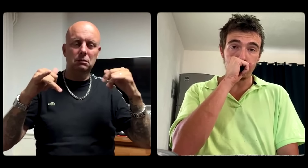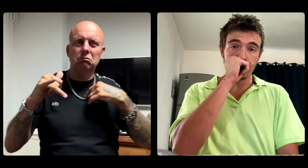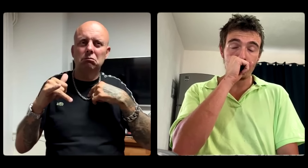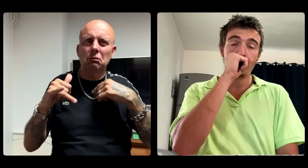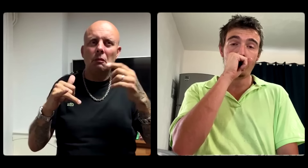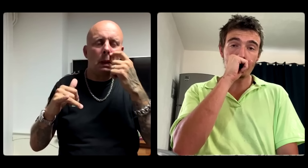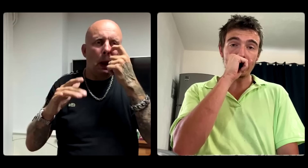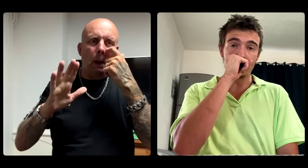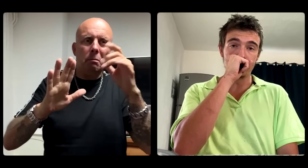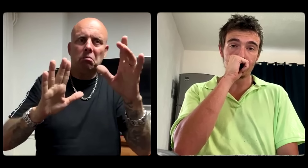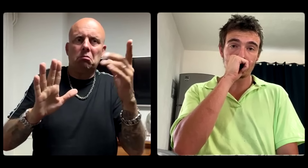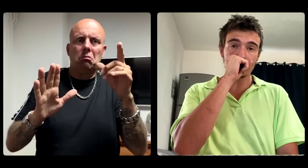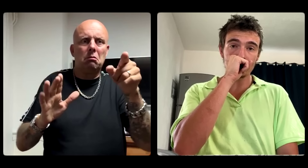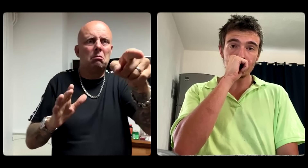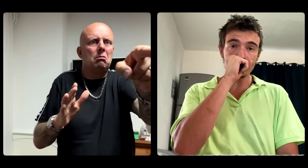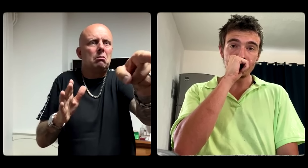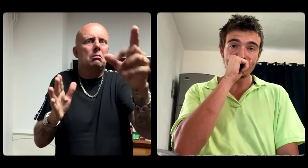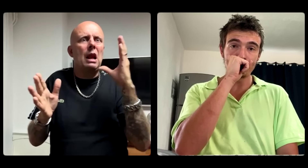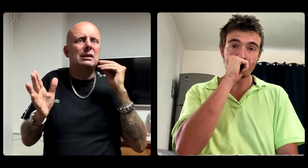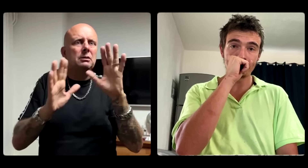geweest.